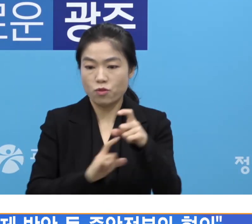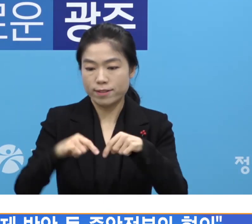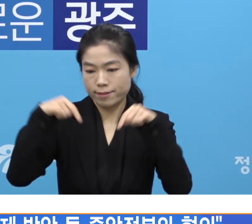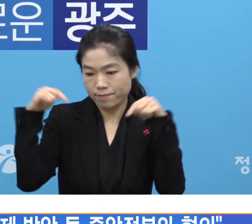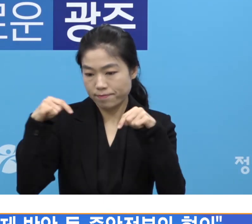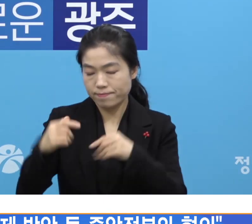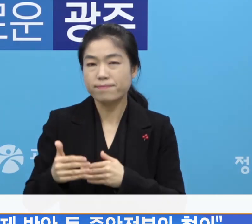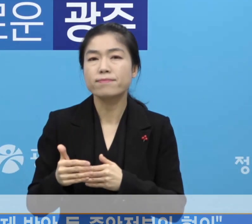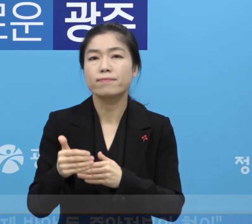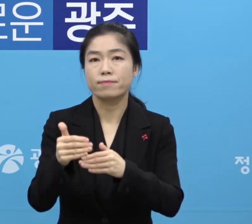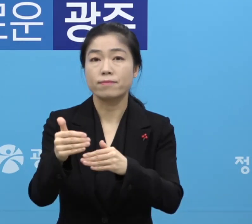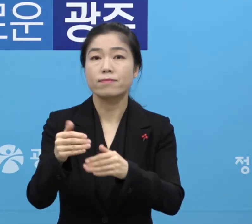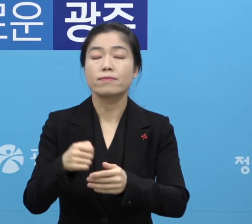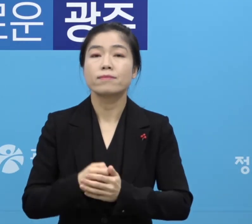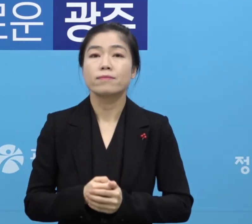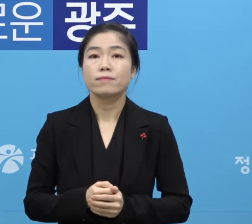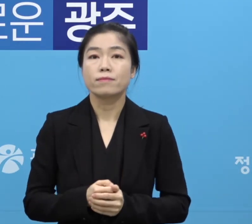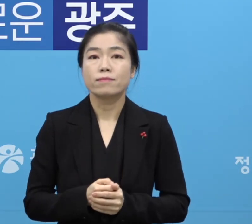협의해 가겠습니다.